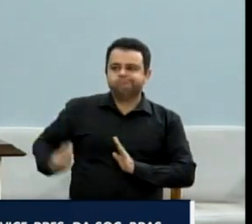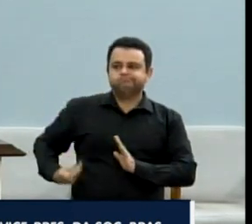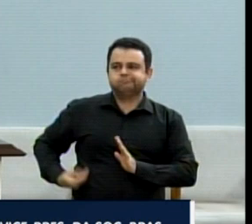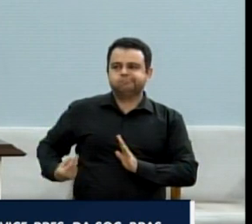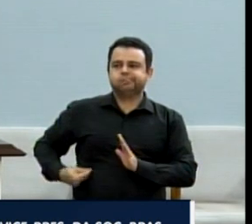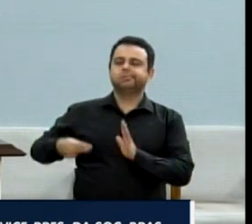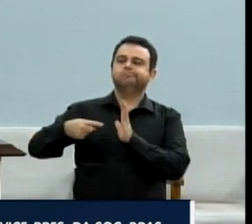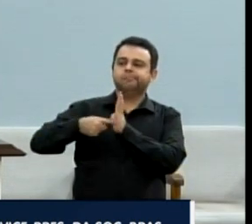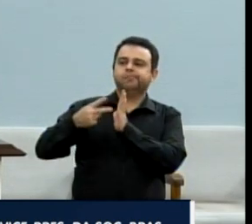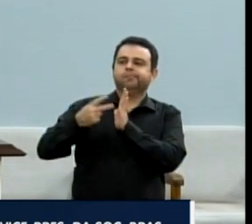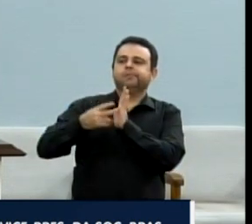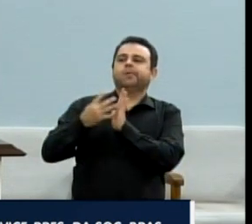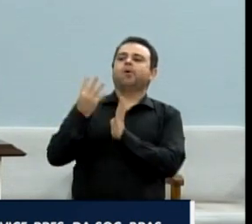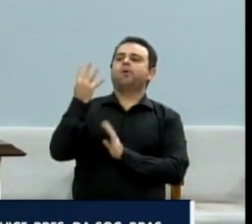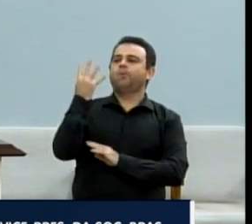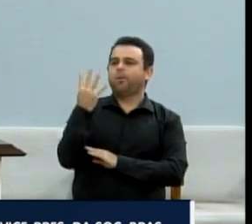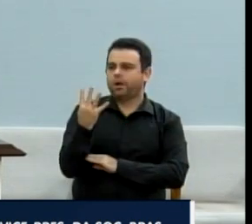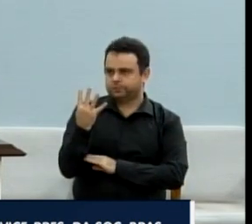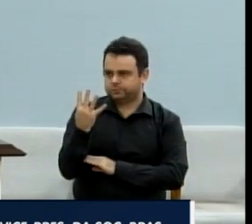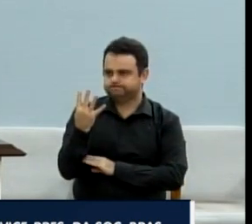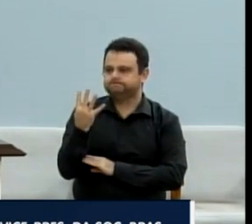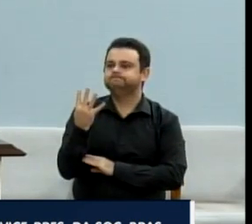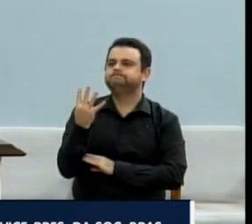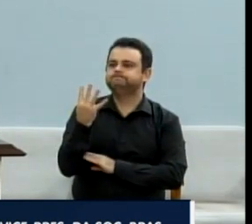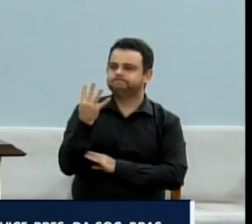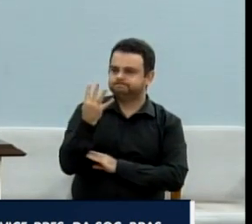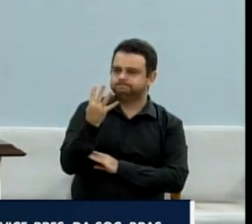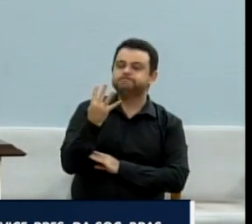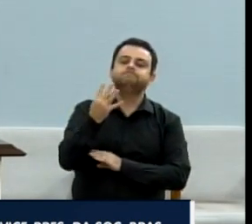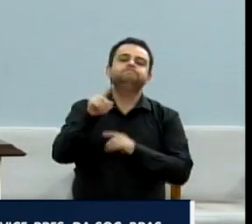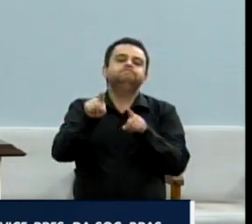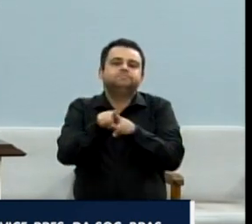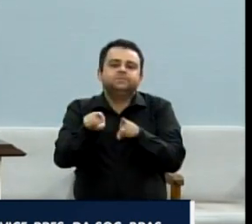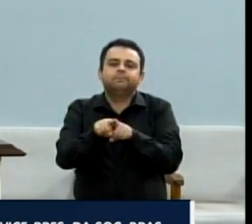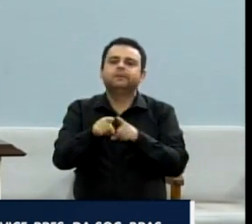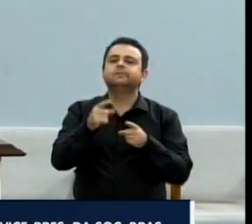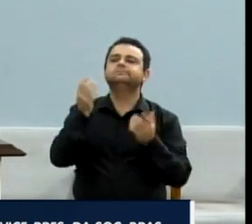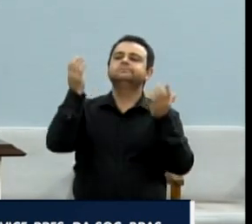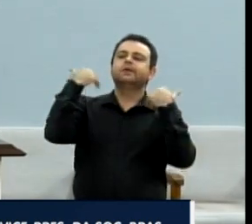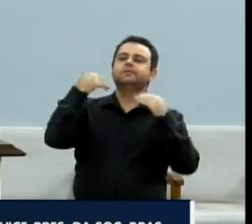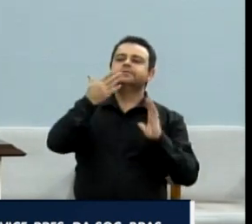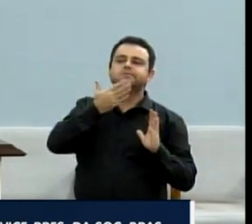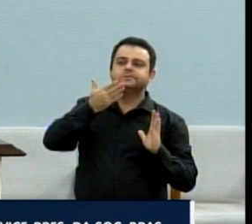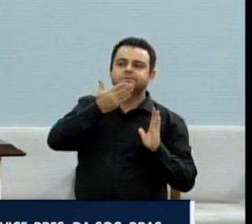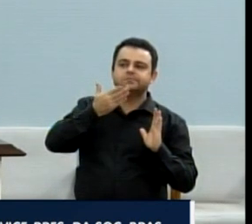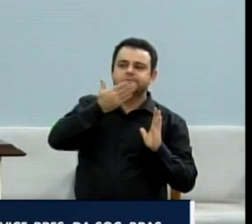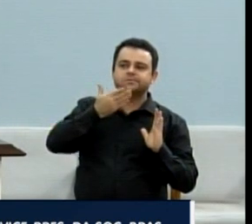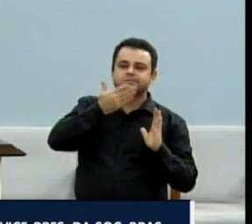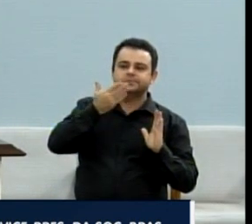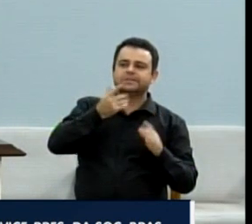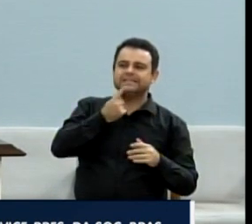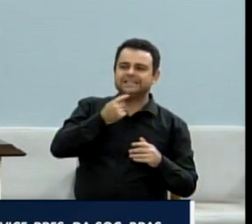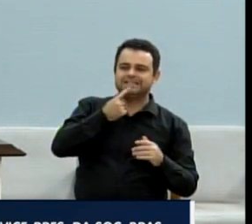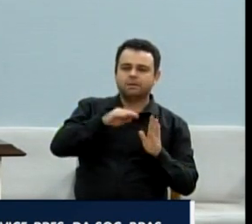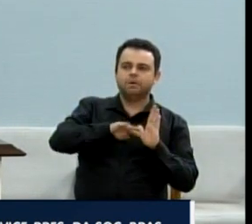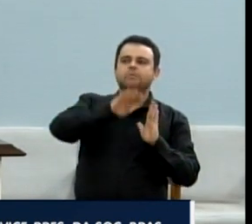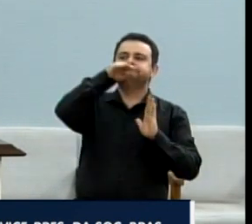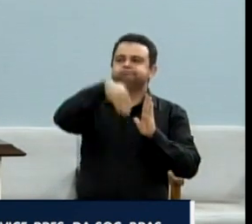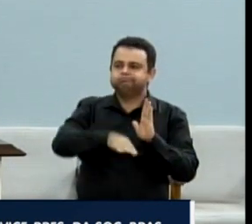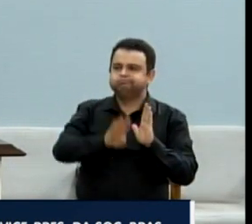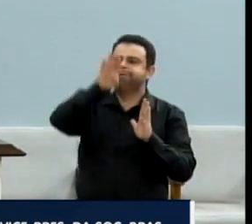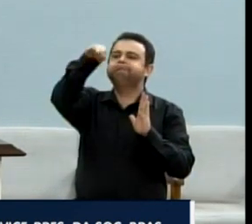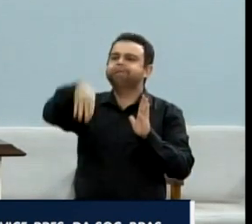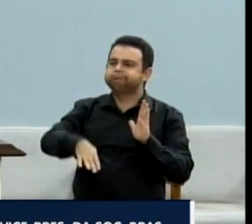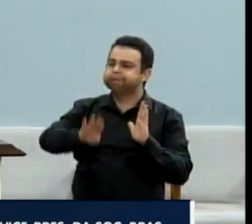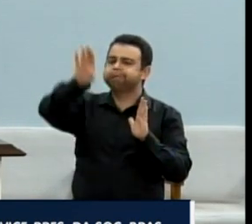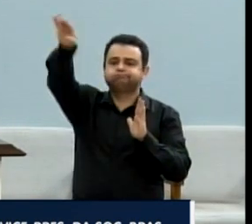que, pelo fato de ter uma grande variação dos níveis de açúcar no sangue, esse paciente tem que se